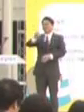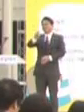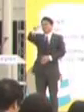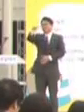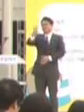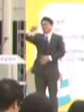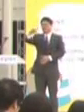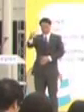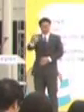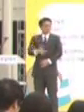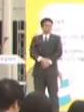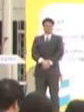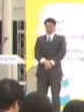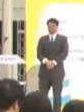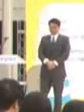심정은.